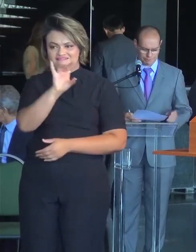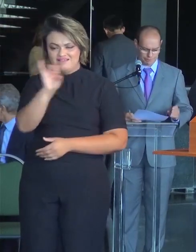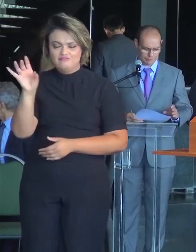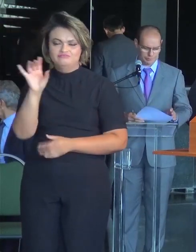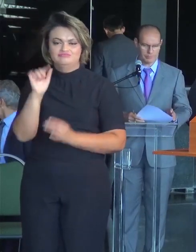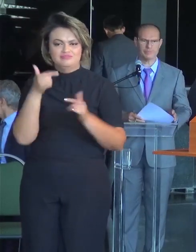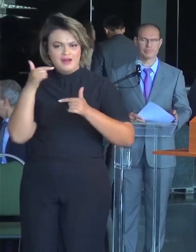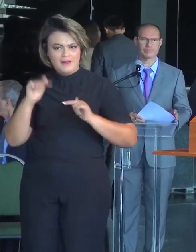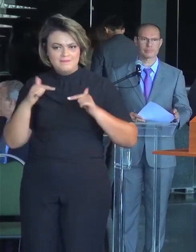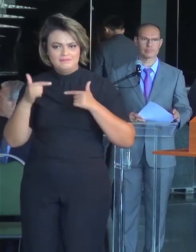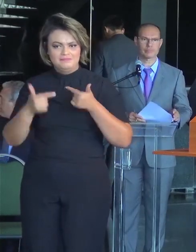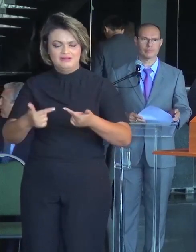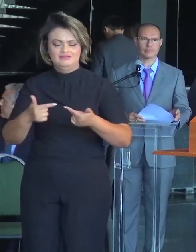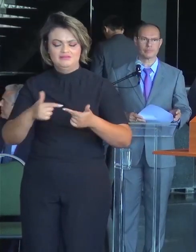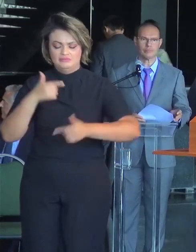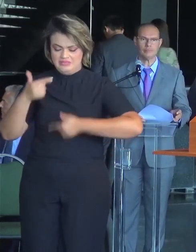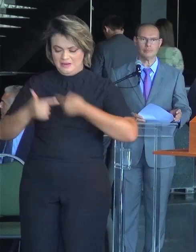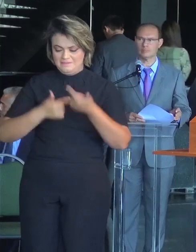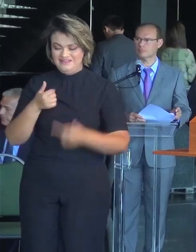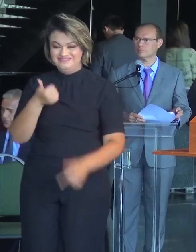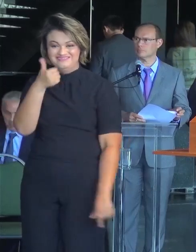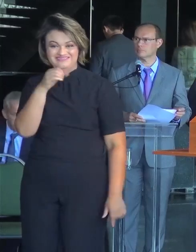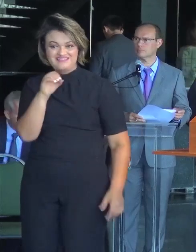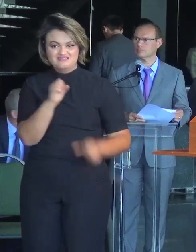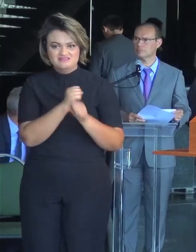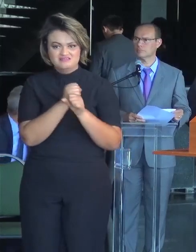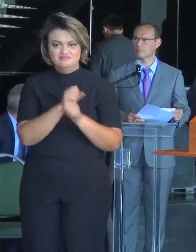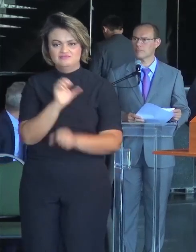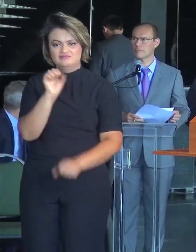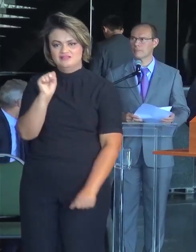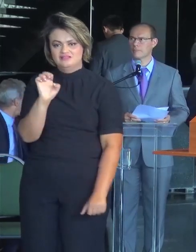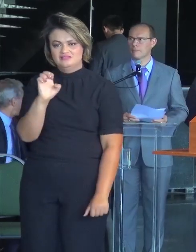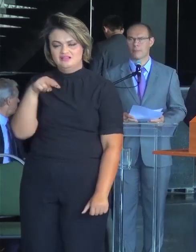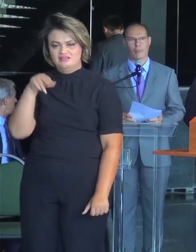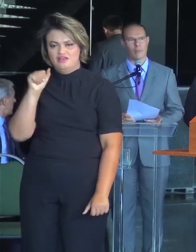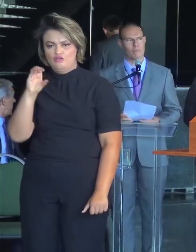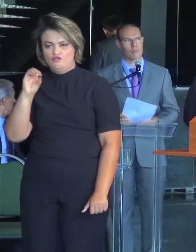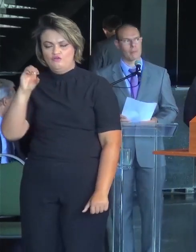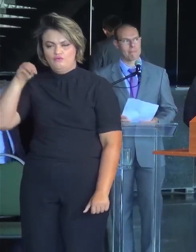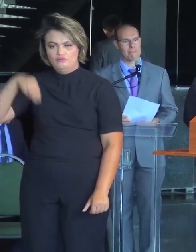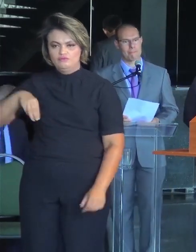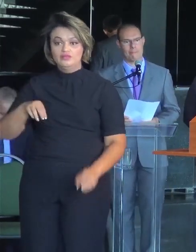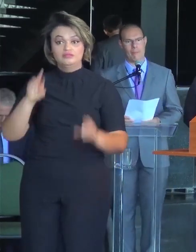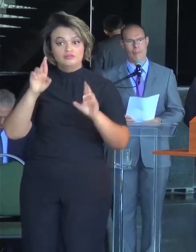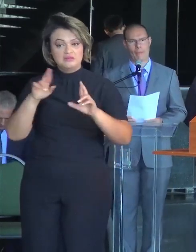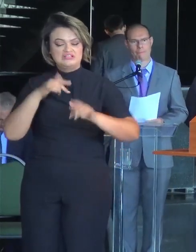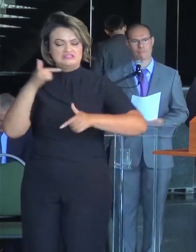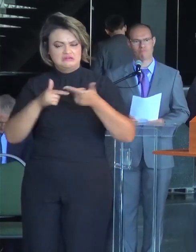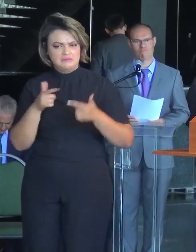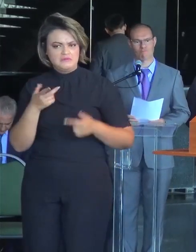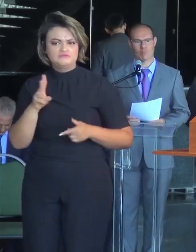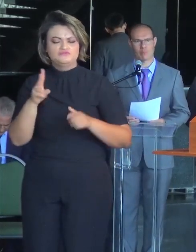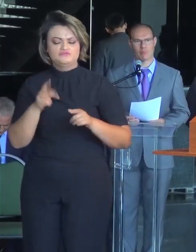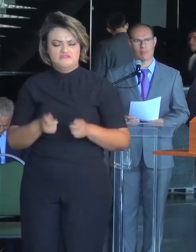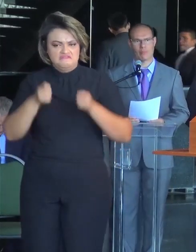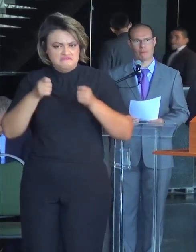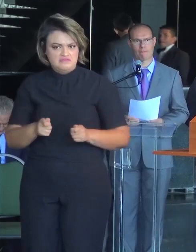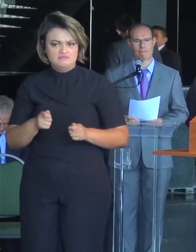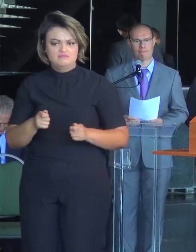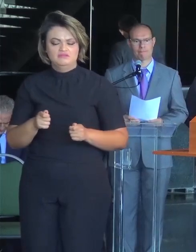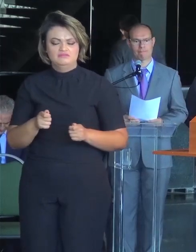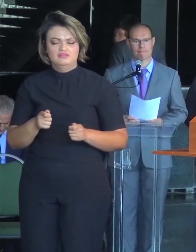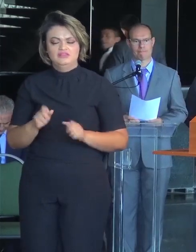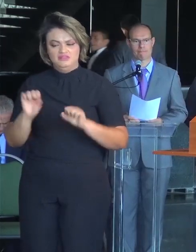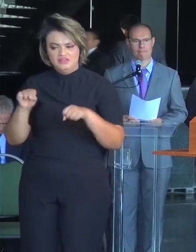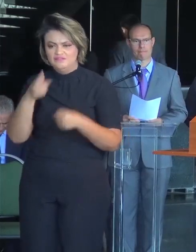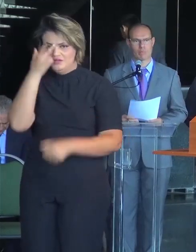o trabalho de 10 anos da Senacom e espero que esse trabalho continue assim, vigoroso, forte, na